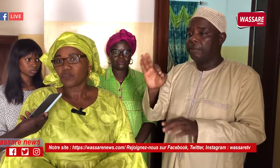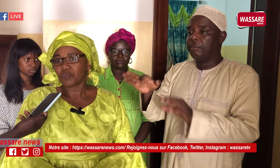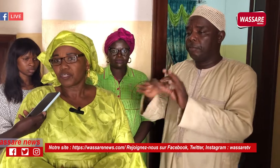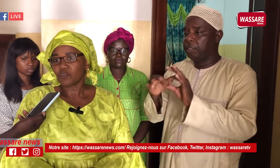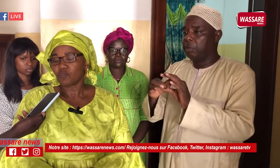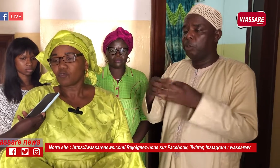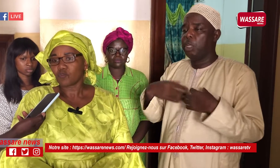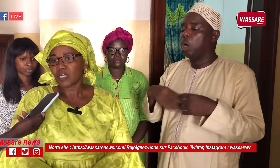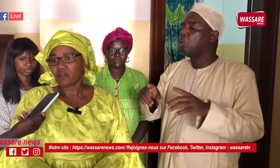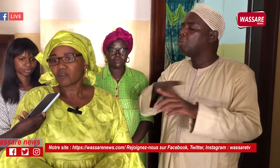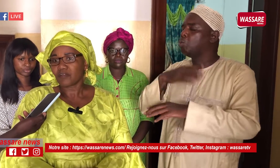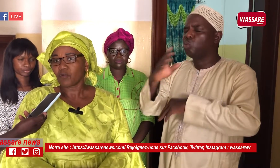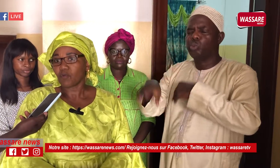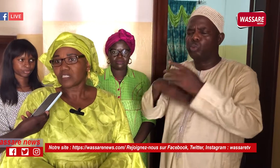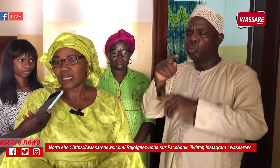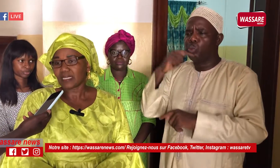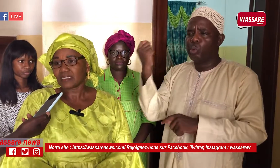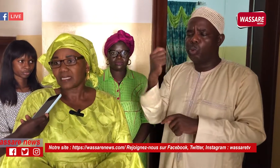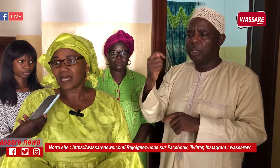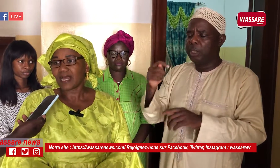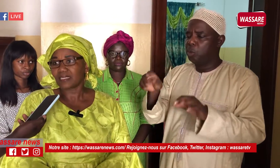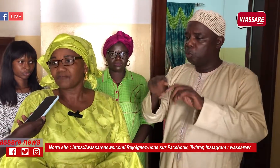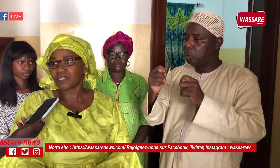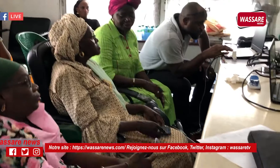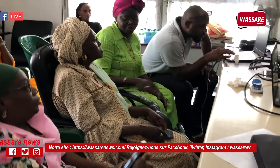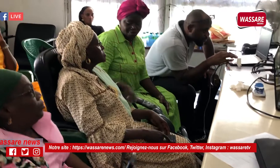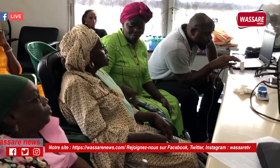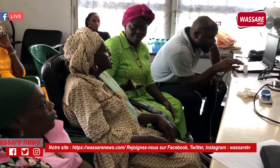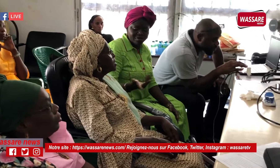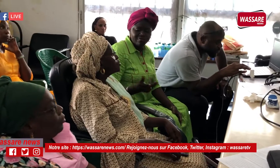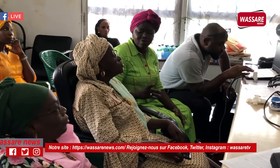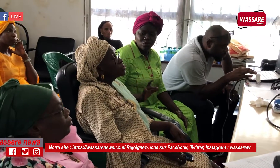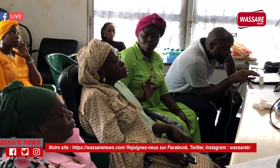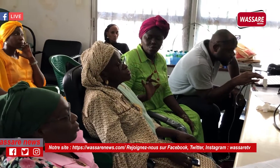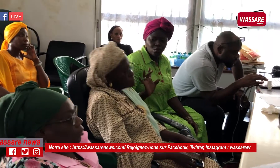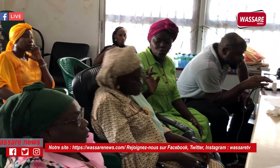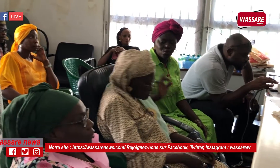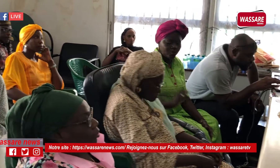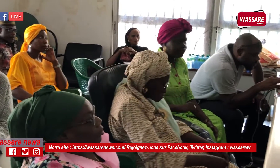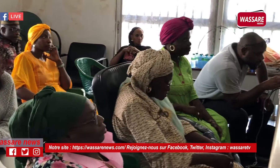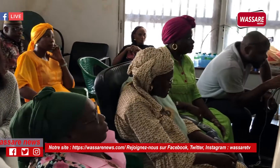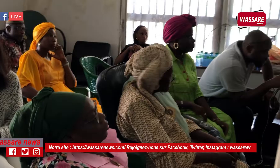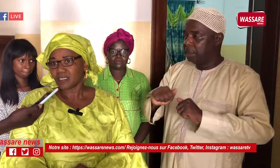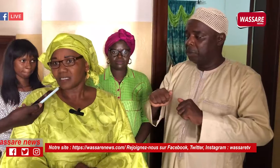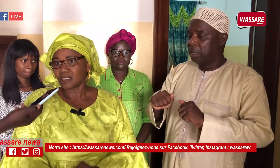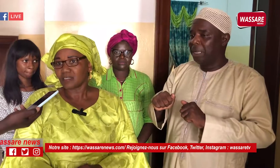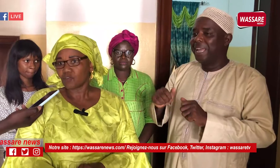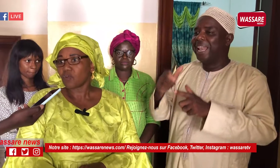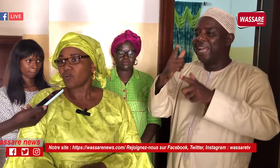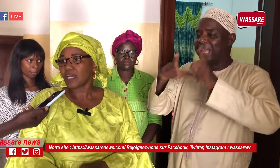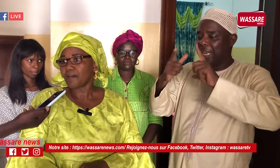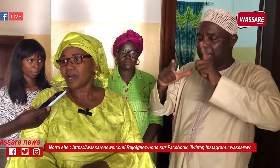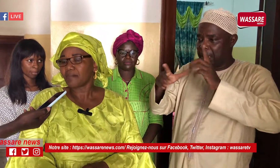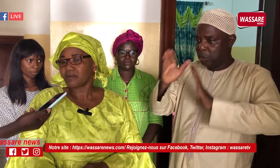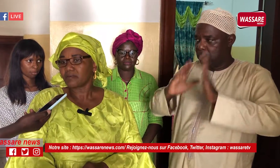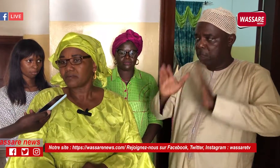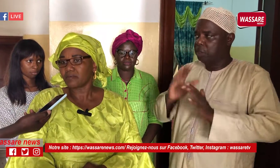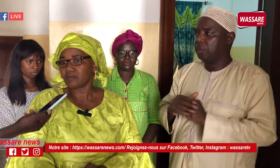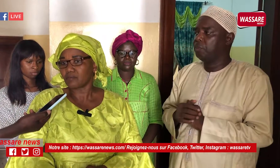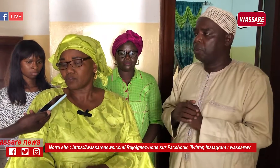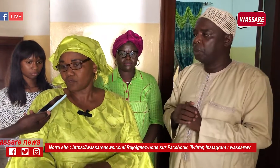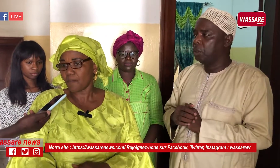pourquoi aujourd'hui, nous avons consacré cette activité à la langue des signes, qui fait partie dont les